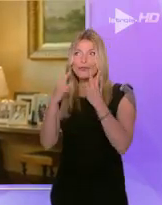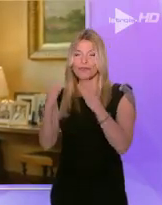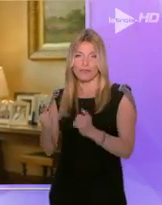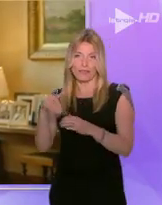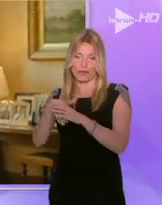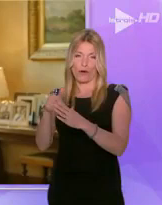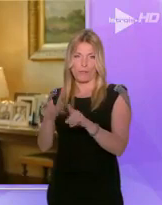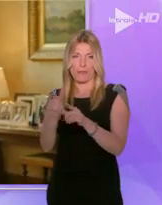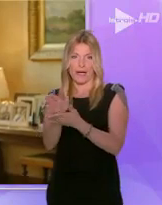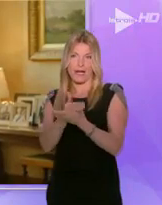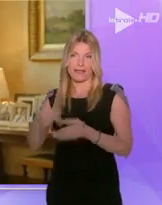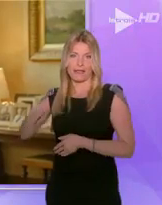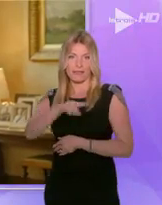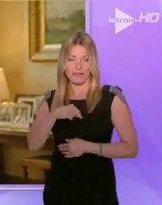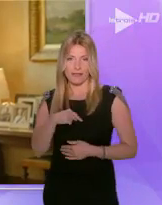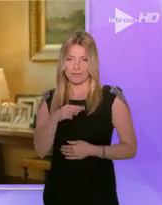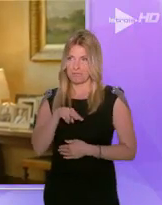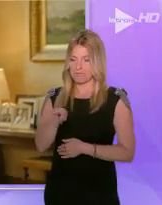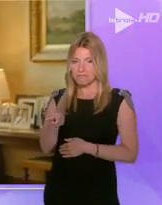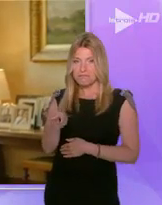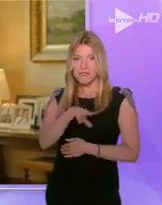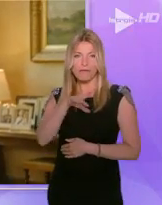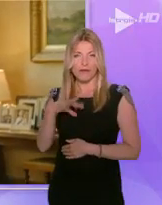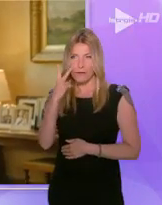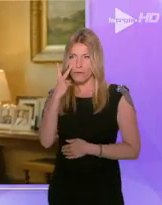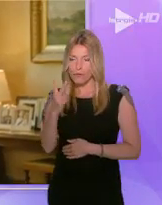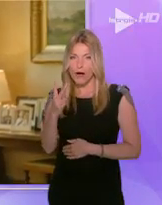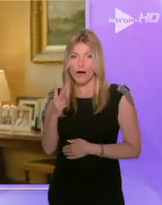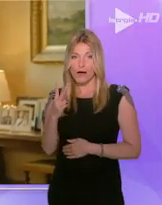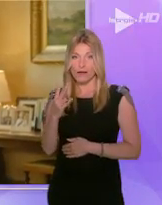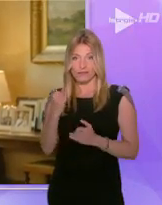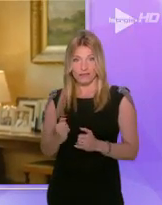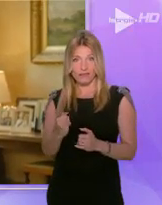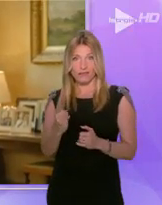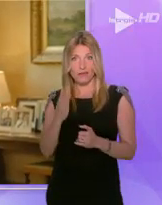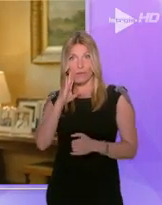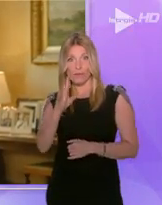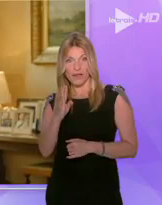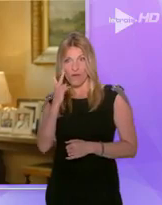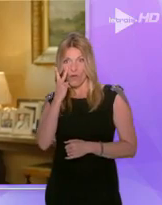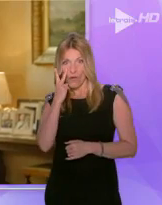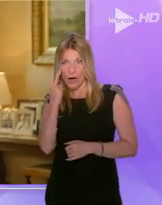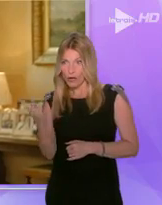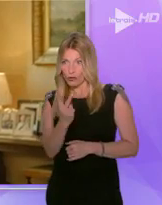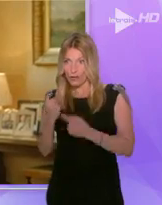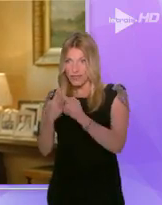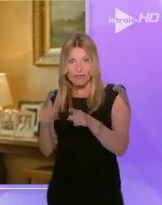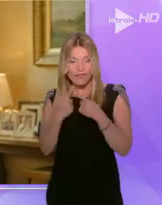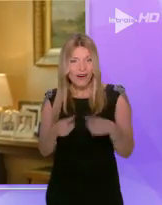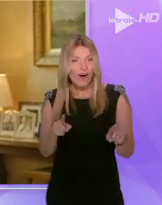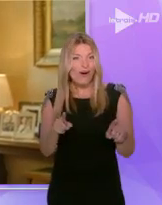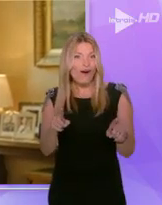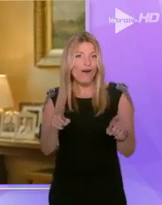quartier. J'étais fier de voir coexister chez nous, côte à côte, ces deux manières simples et